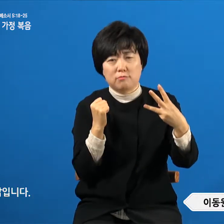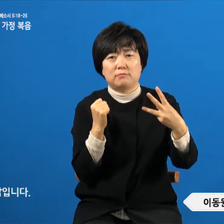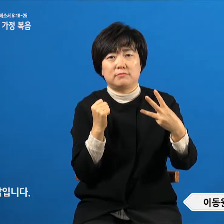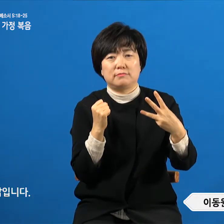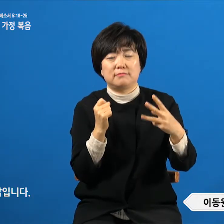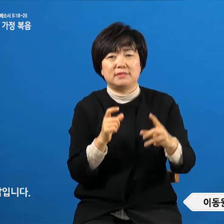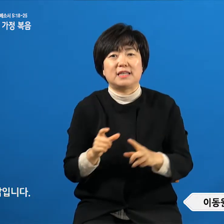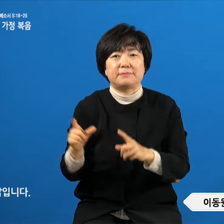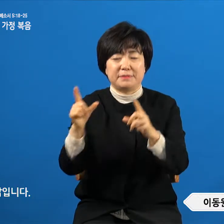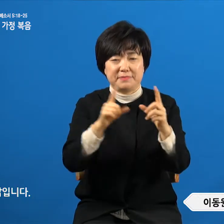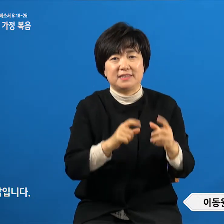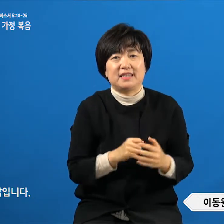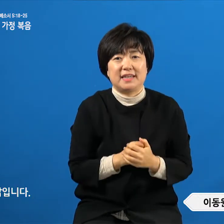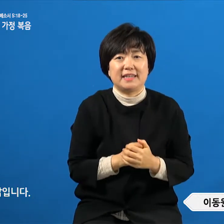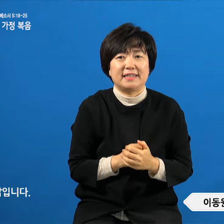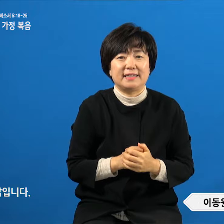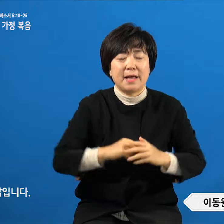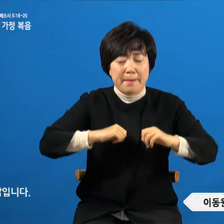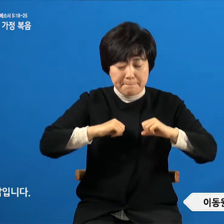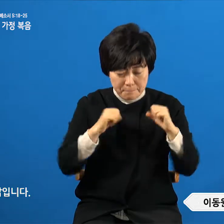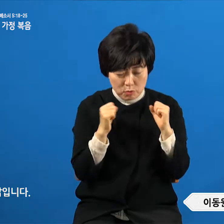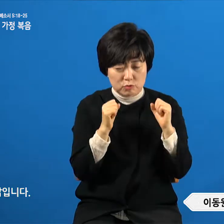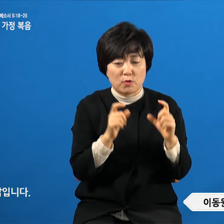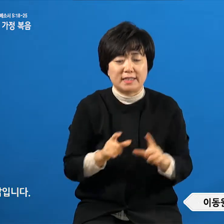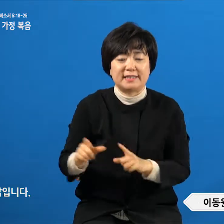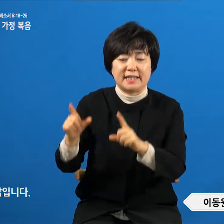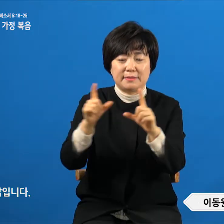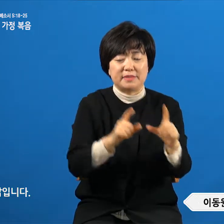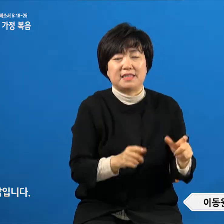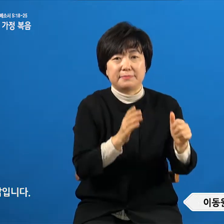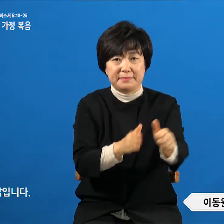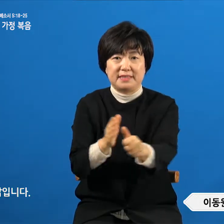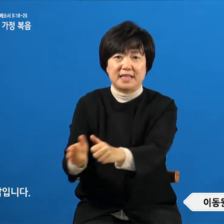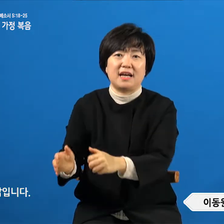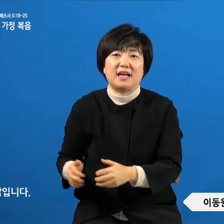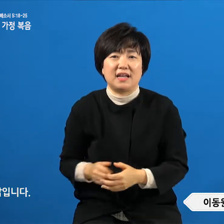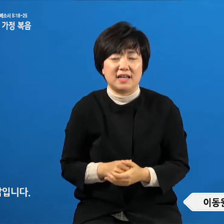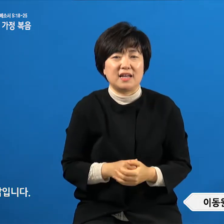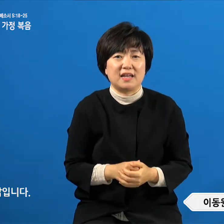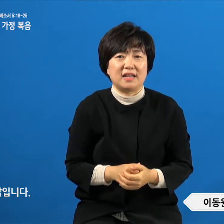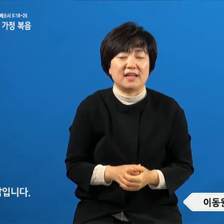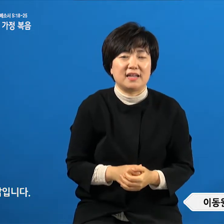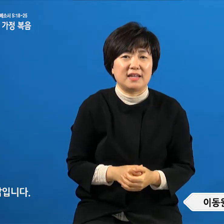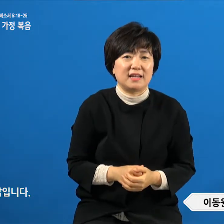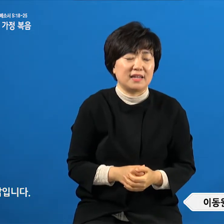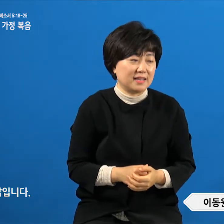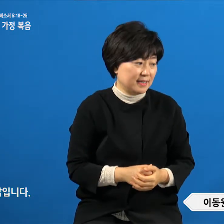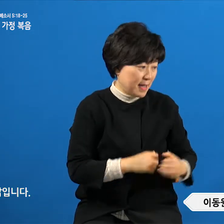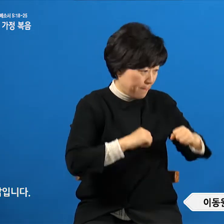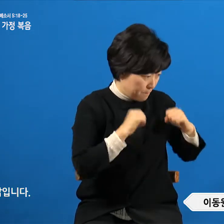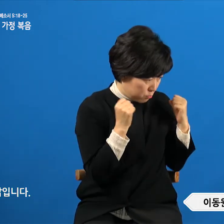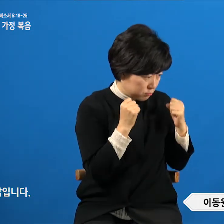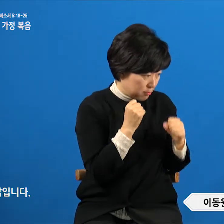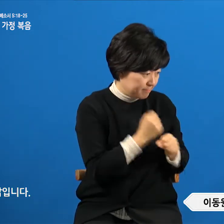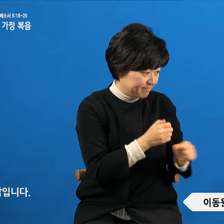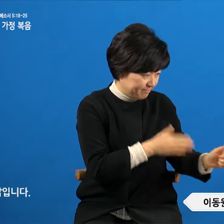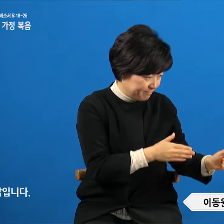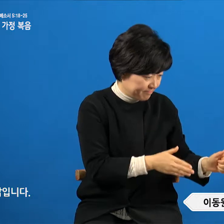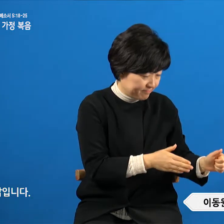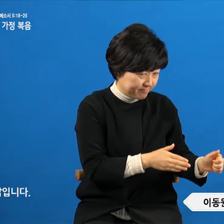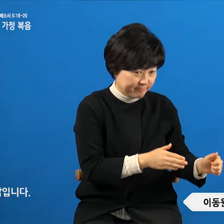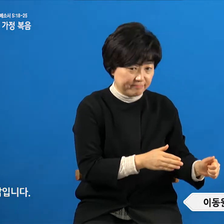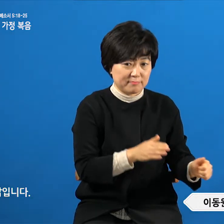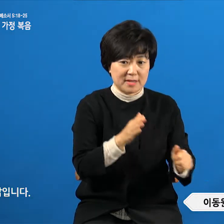삶입니다. 따라서 하십시다. 복종하는 삶을 사십시다. 자, 옆에 사람,